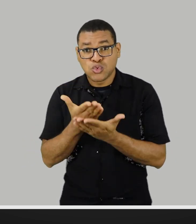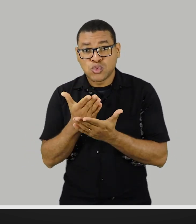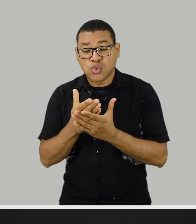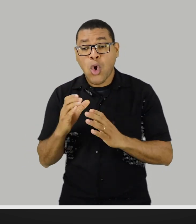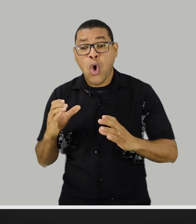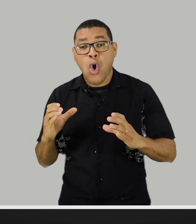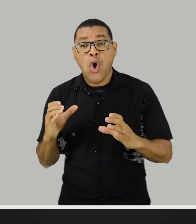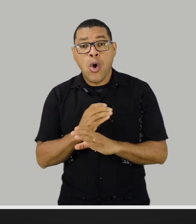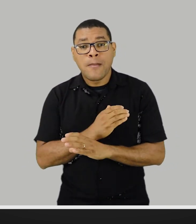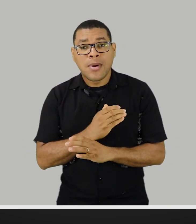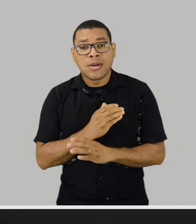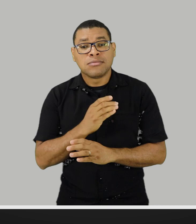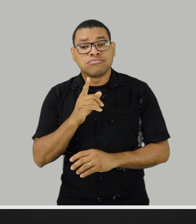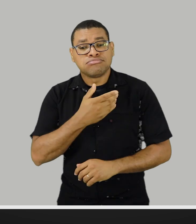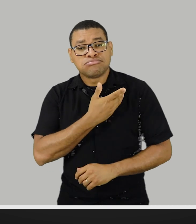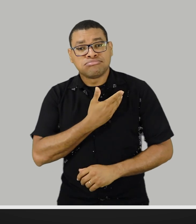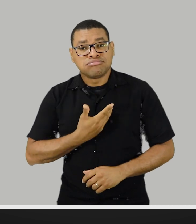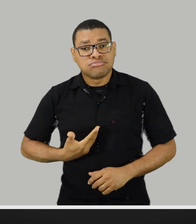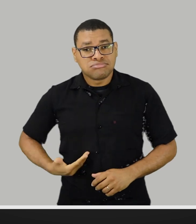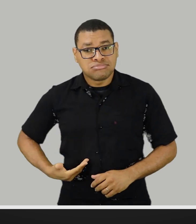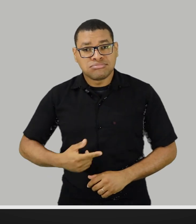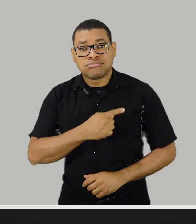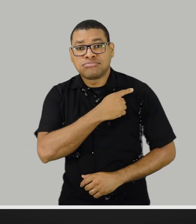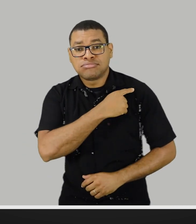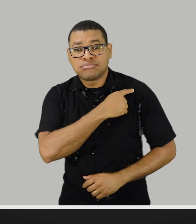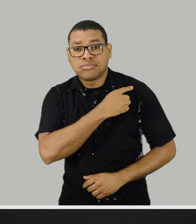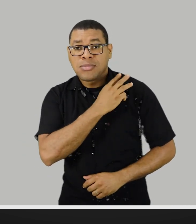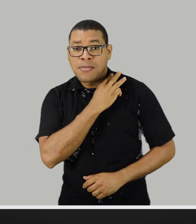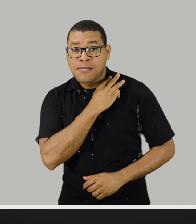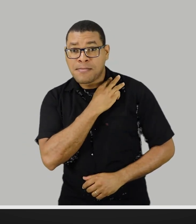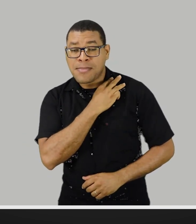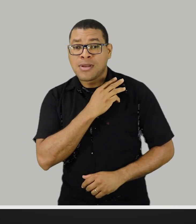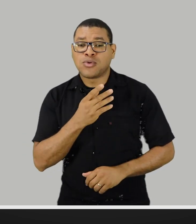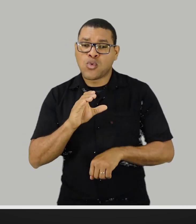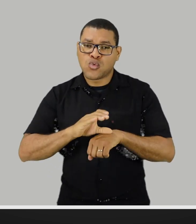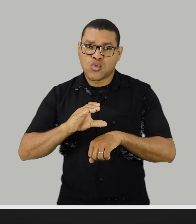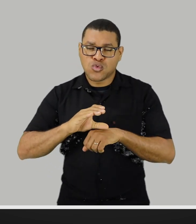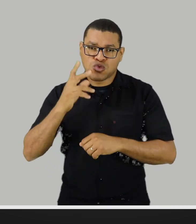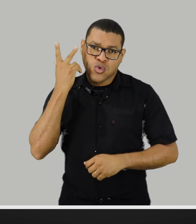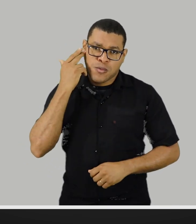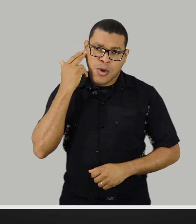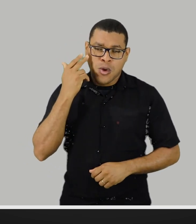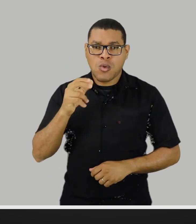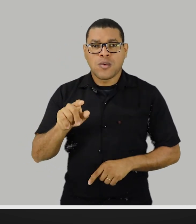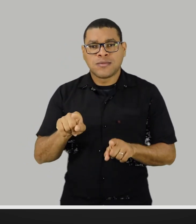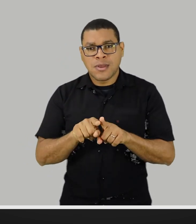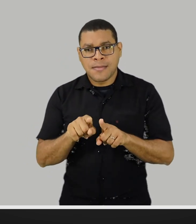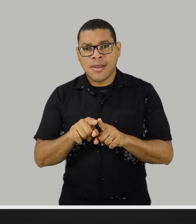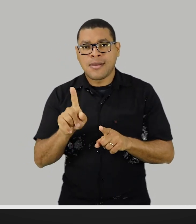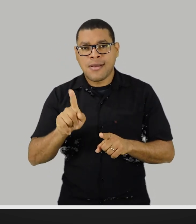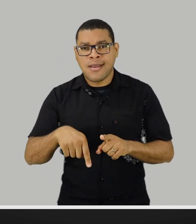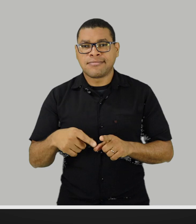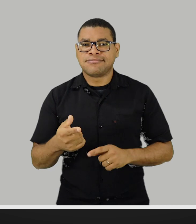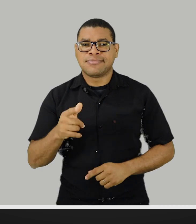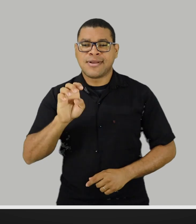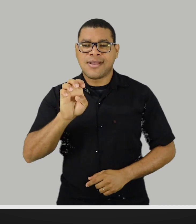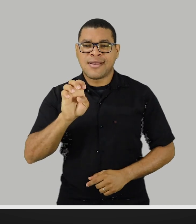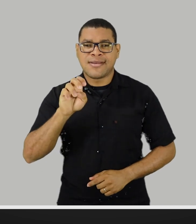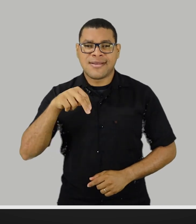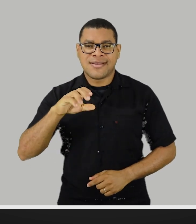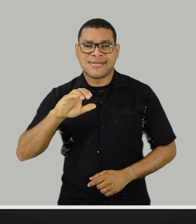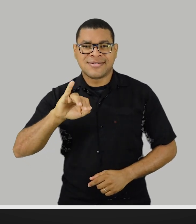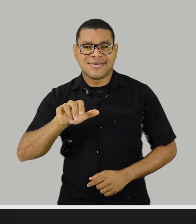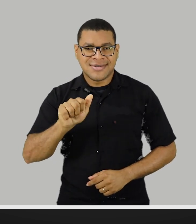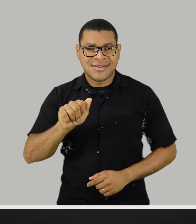integralmente o ensino médio em escolas públicas em cursos regulares ou no âmbito da modalidade de Educação de Jovens